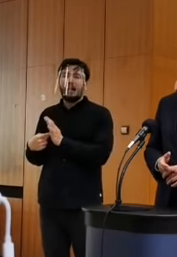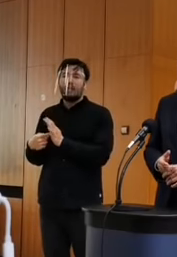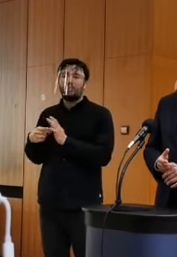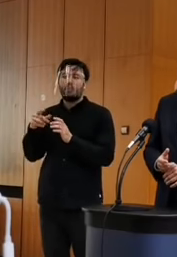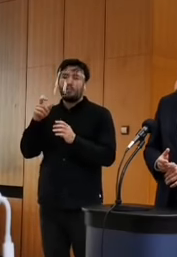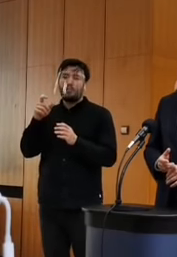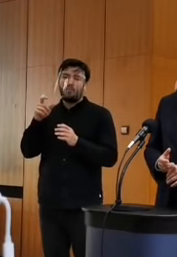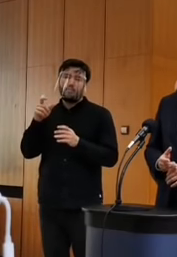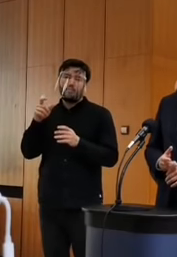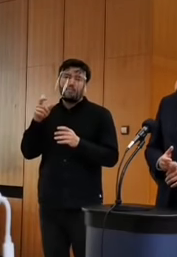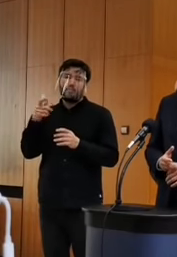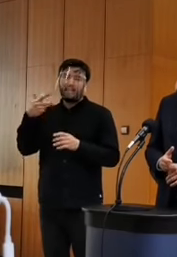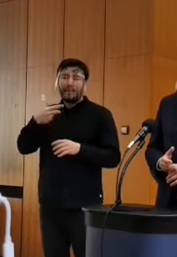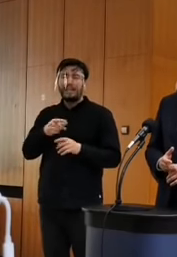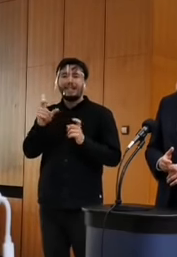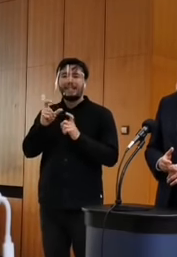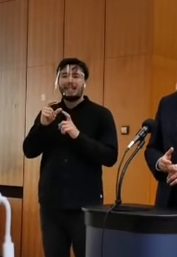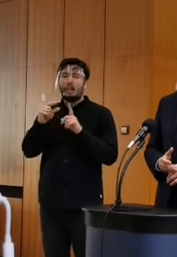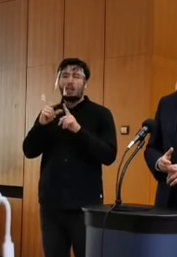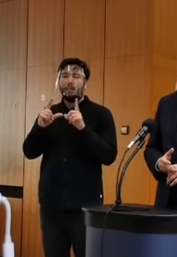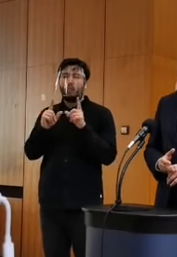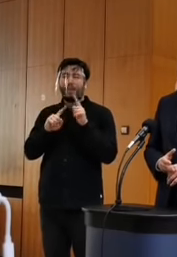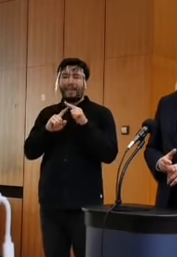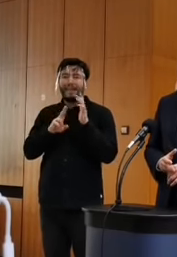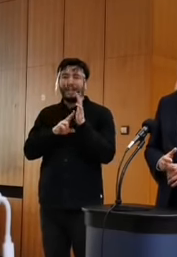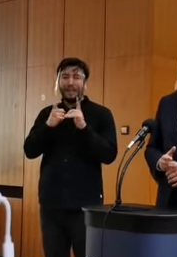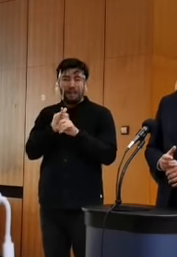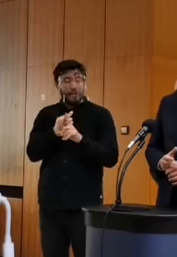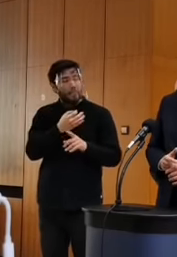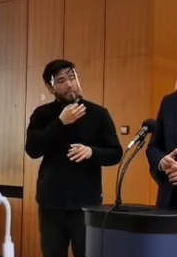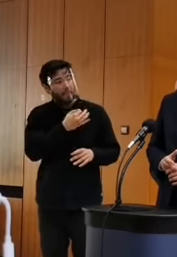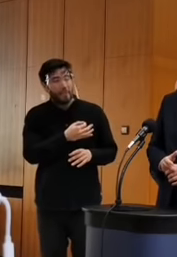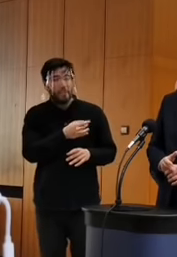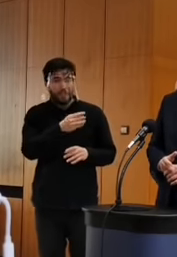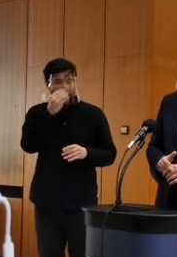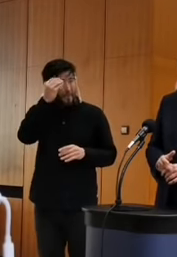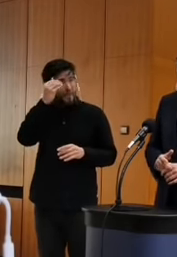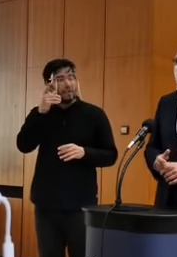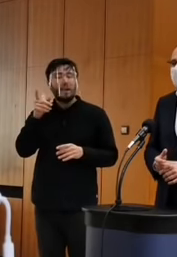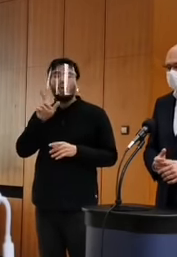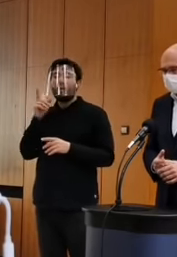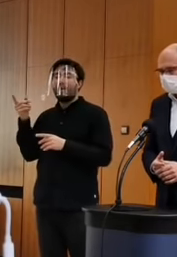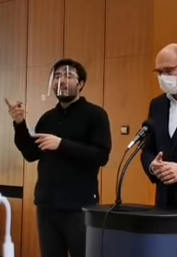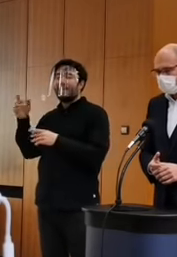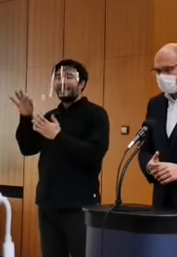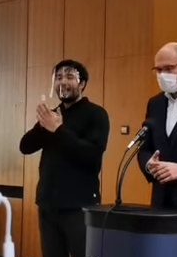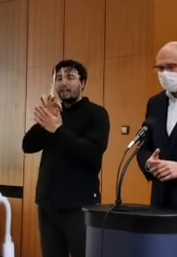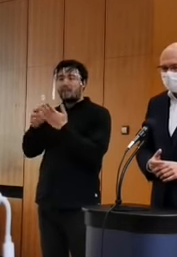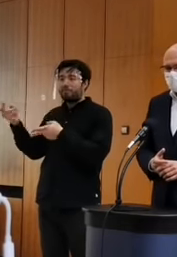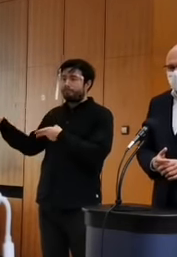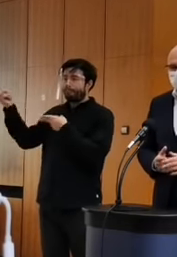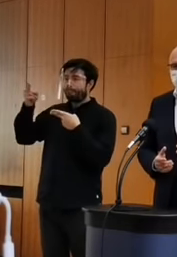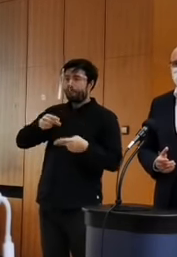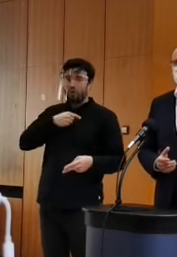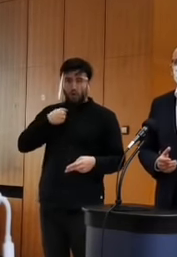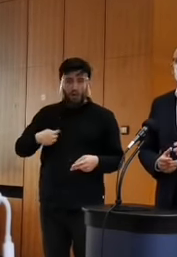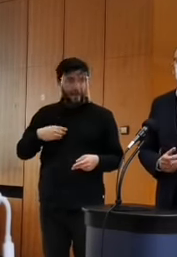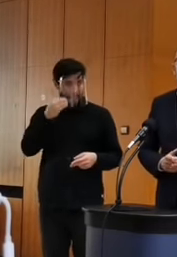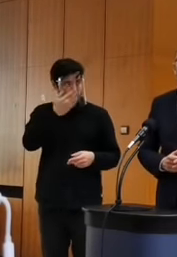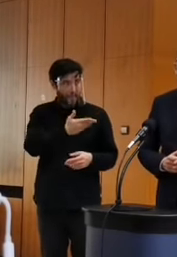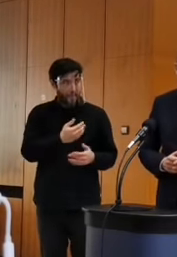Na druhej strane, či si vyspomínate, ako ste prezentovali príchod testov z Číny? Áno, spomínam si. To